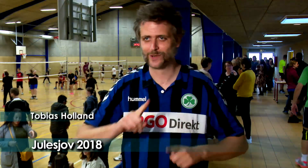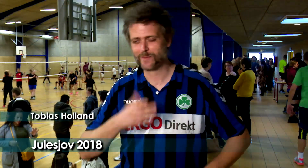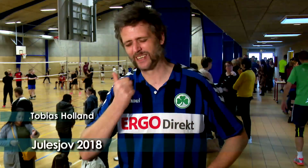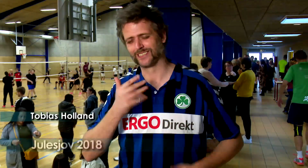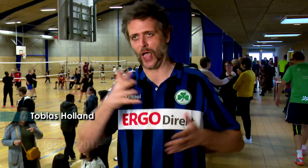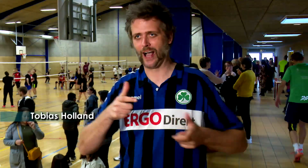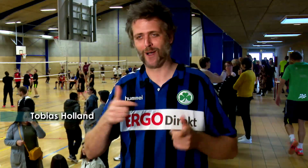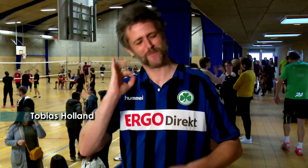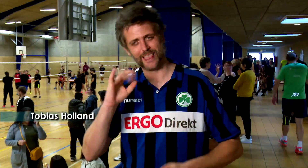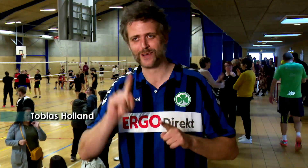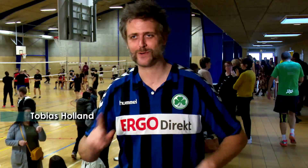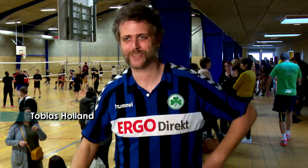Det er bedst med store gaver. Det giver en fed jul.